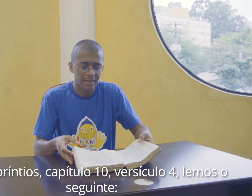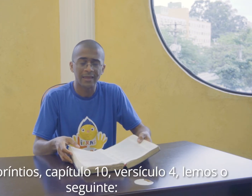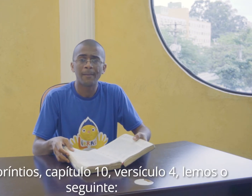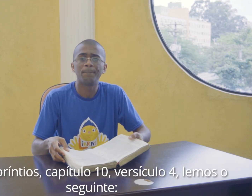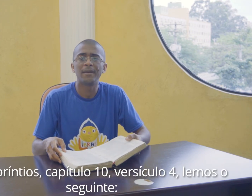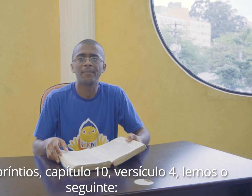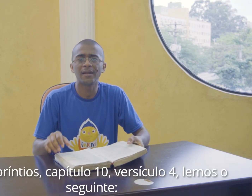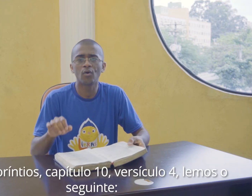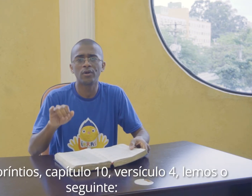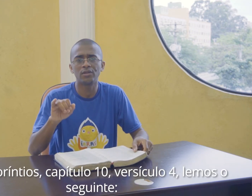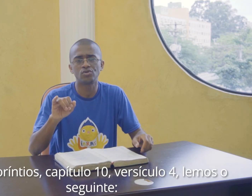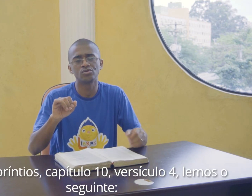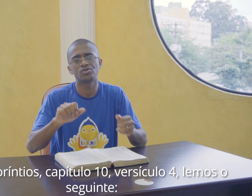Em 1